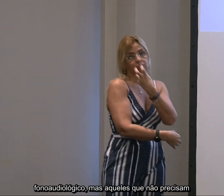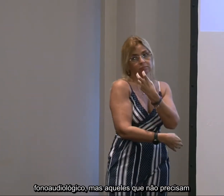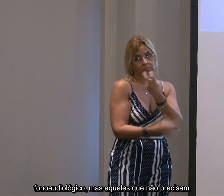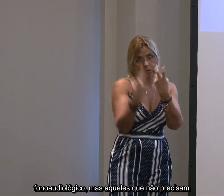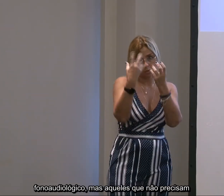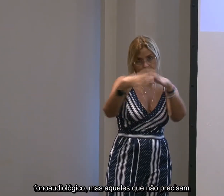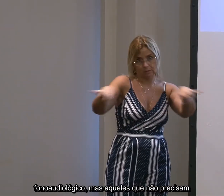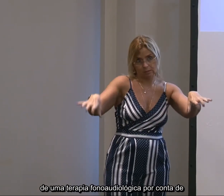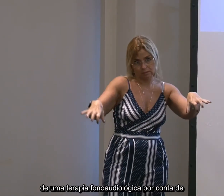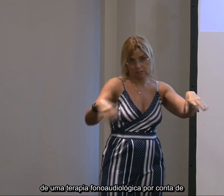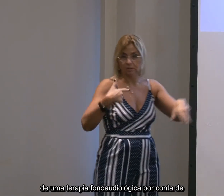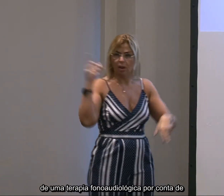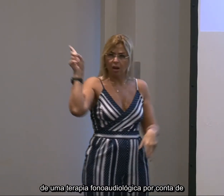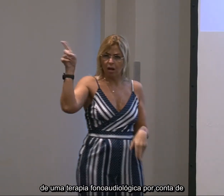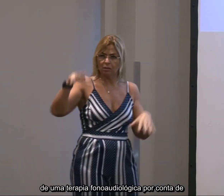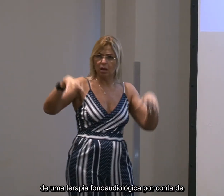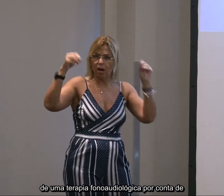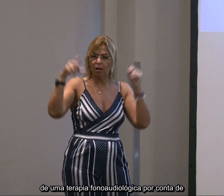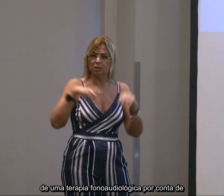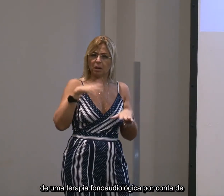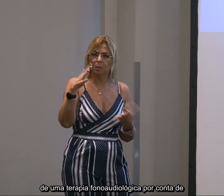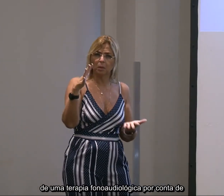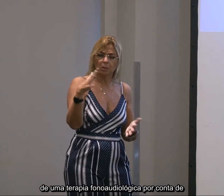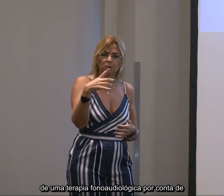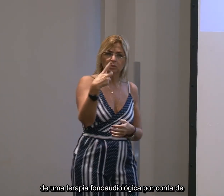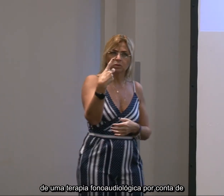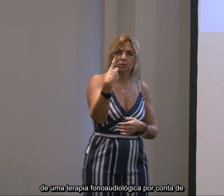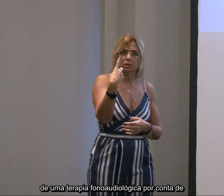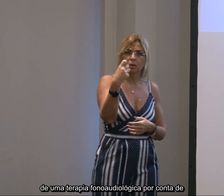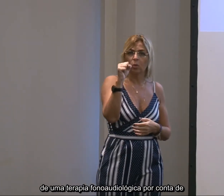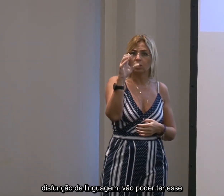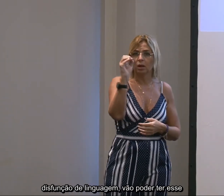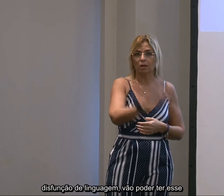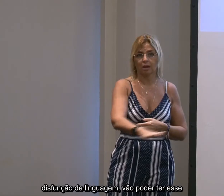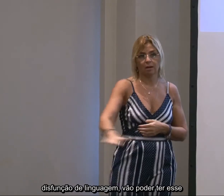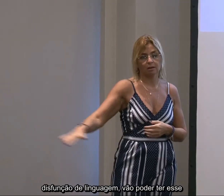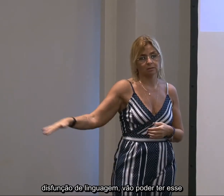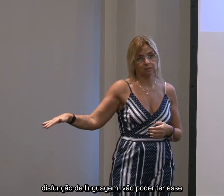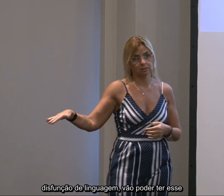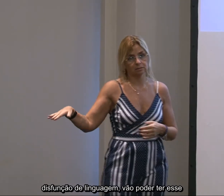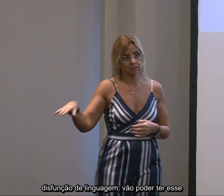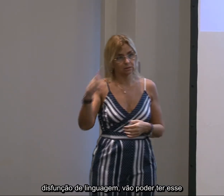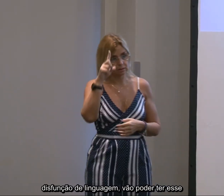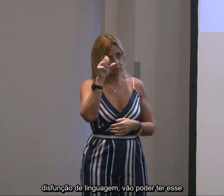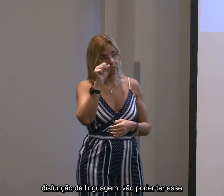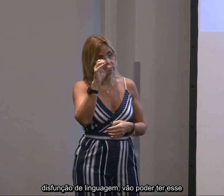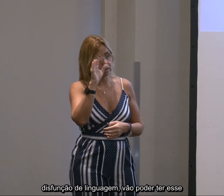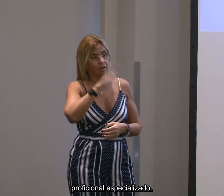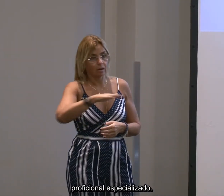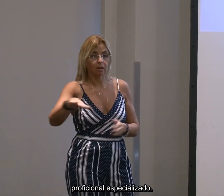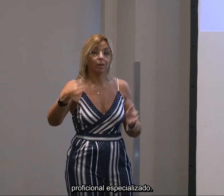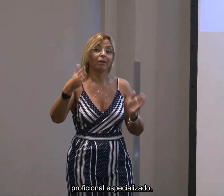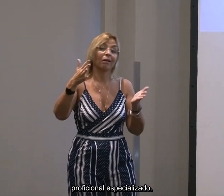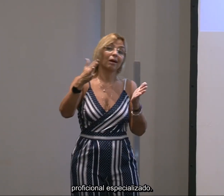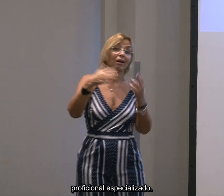e precisam de uma terapia fonoaudiológica por conta de disfunção de linguagem, vão poder ter esse profissional